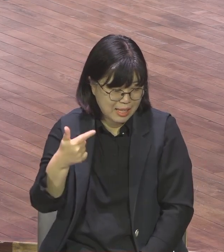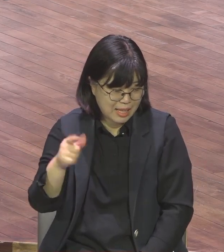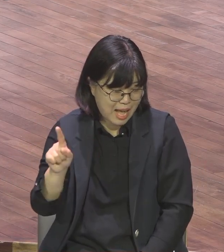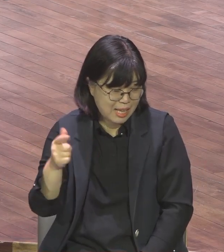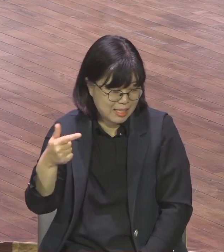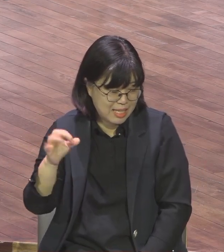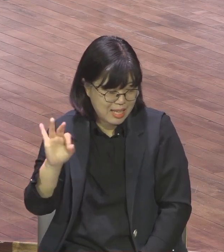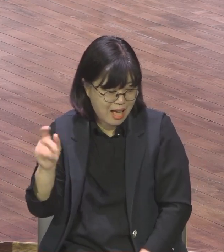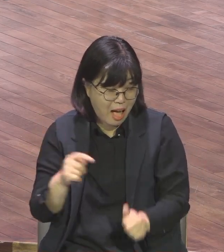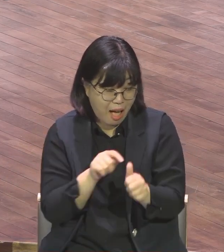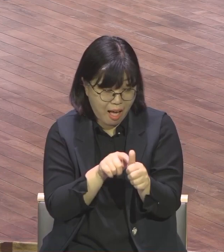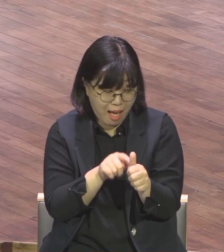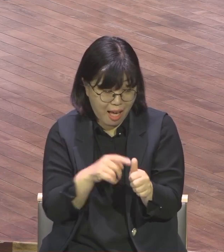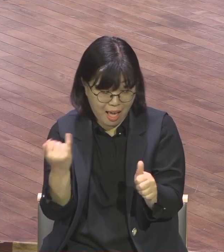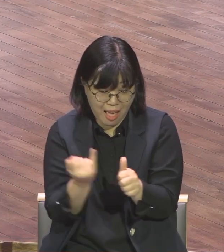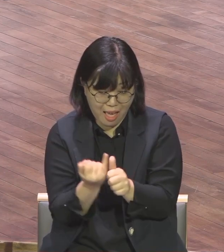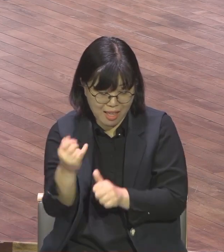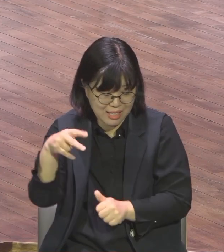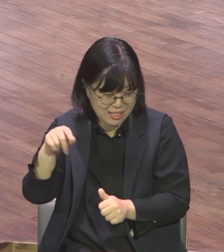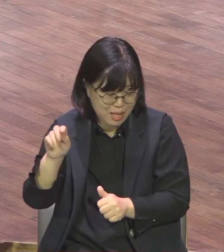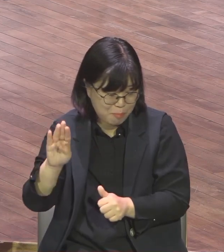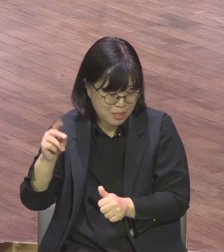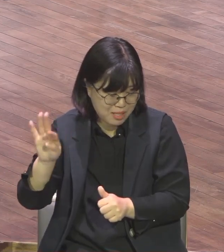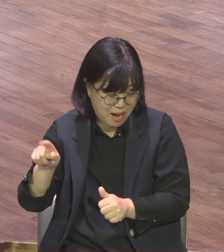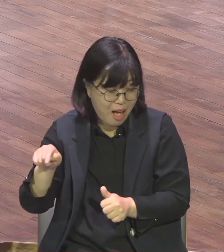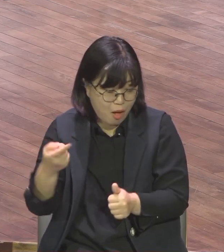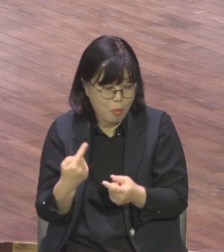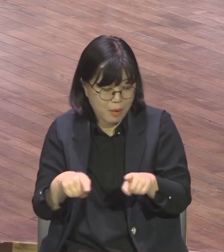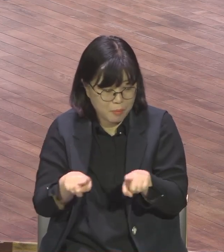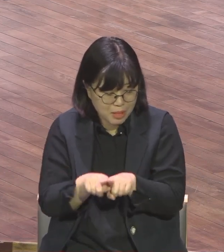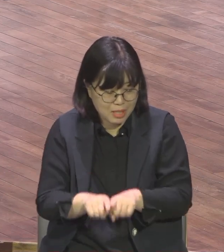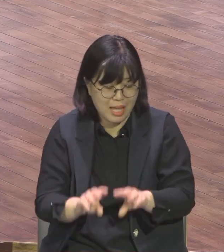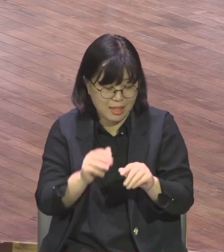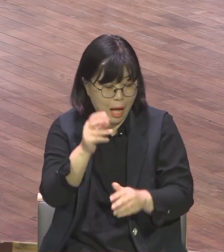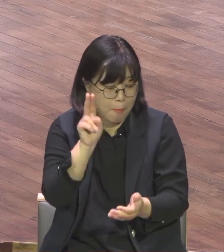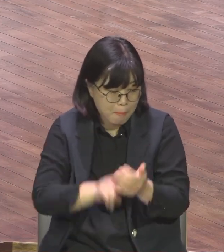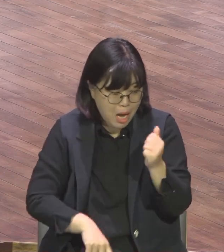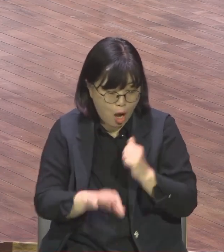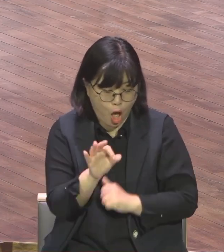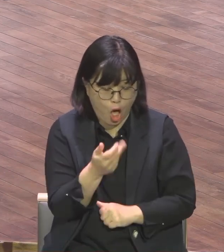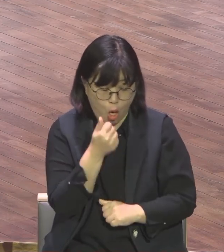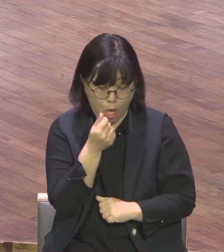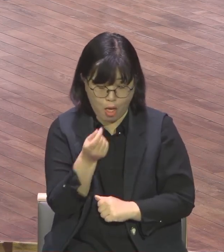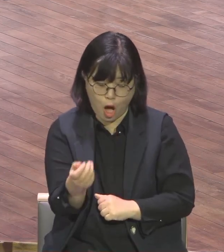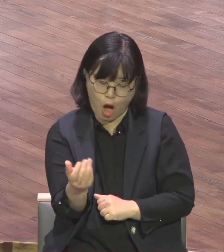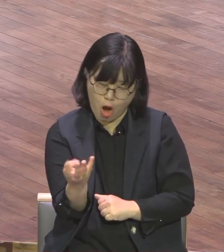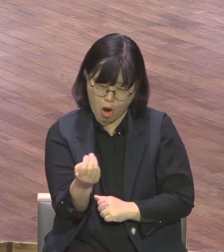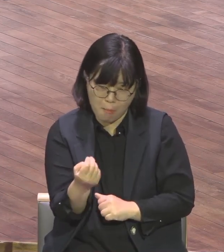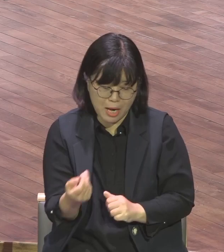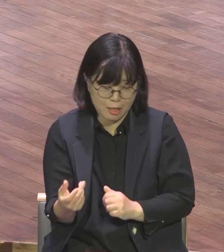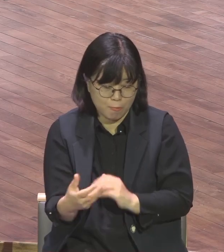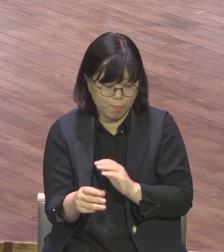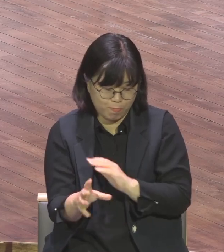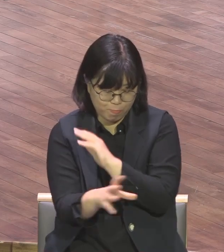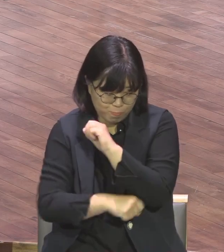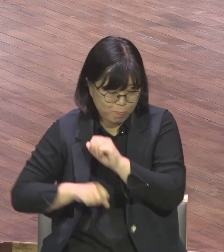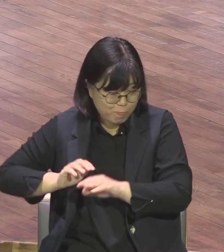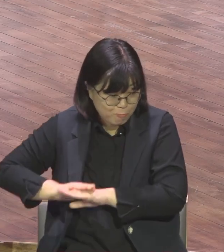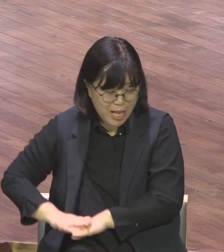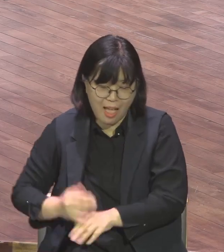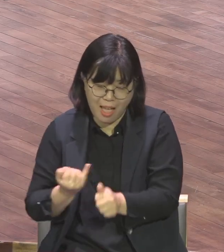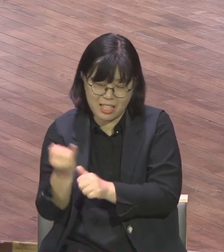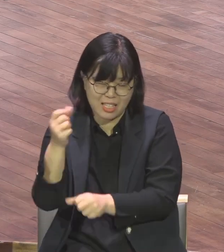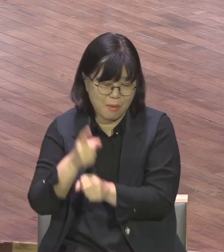하는 사람이 그의 아내 삽비라와 더불어 소유를 팔아 그 값에서 얼마를 감추매 그 아내도 알더라. 얼마만